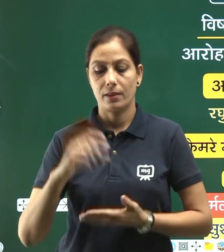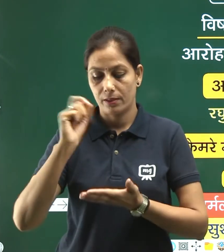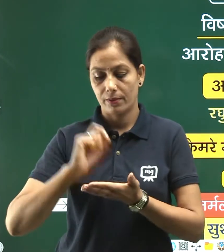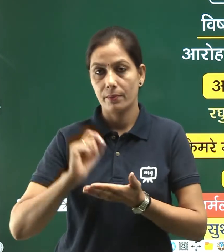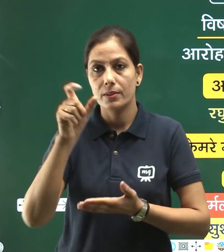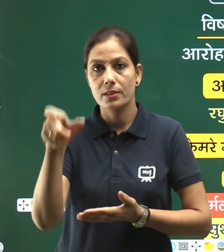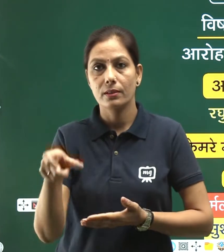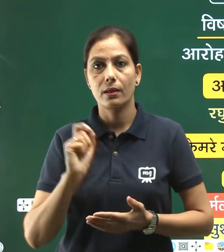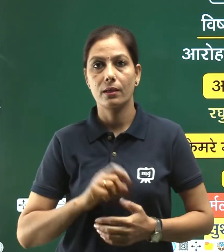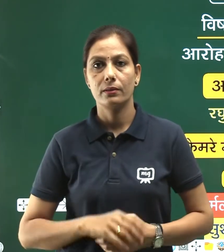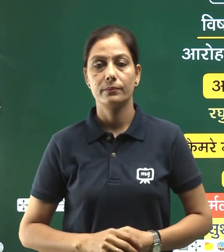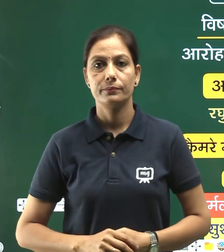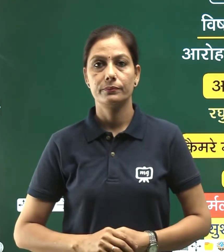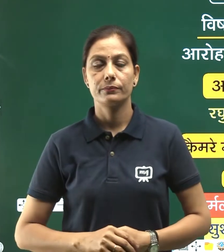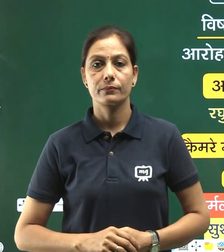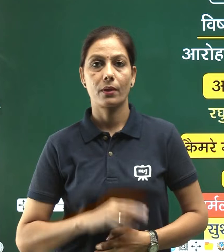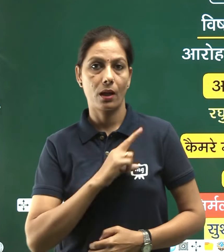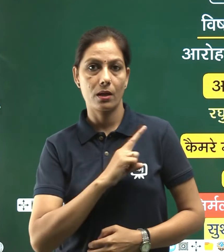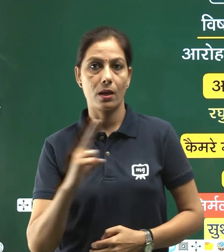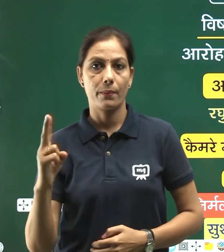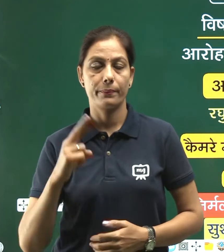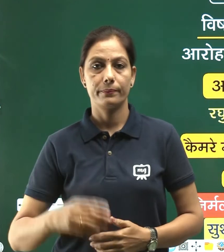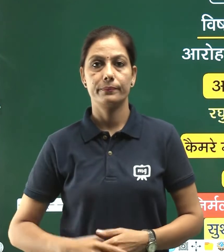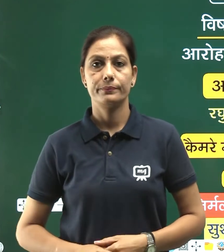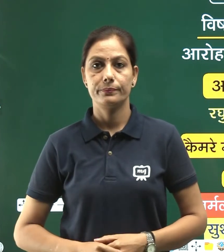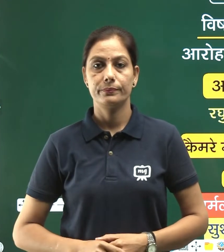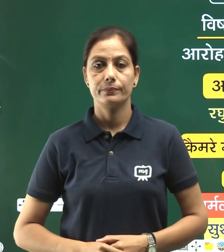लेखक हैं रघुवीर सहाय।